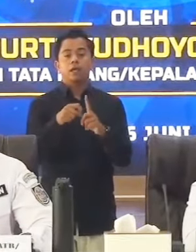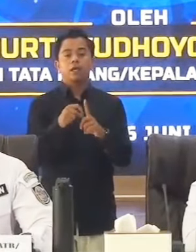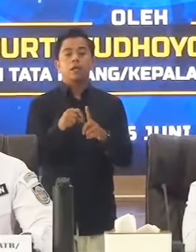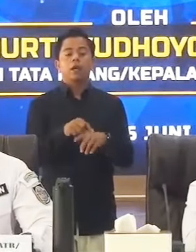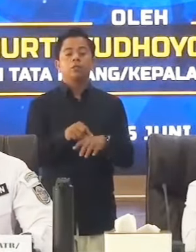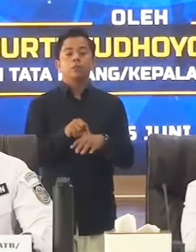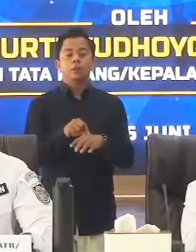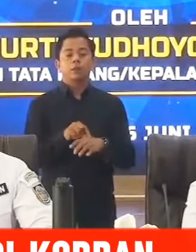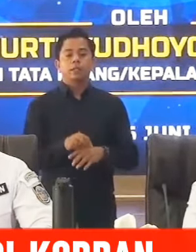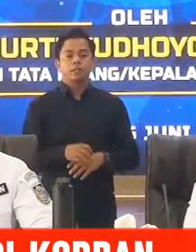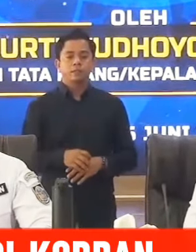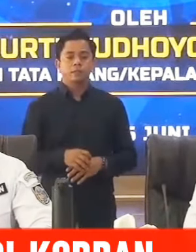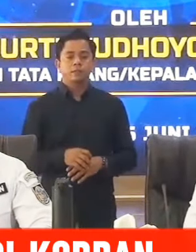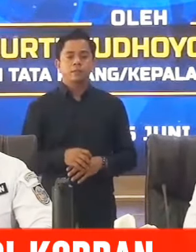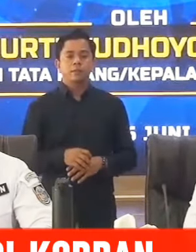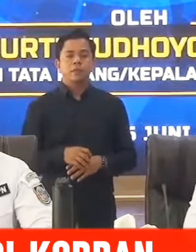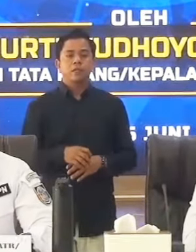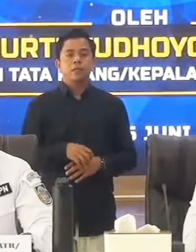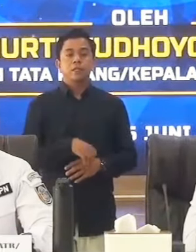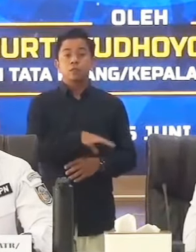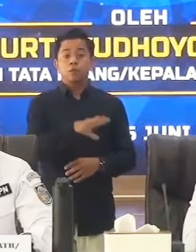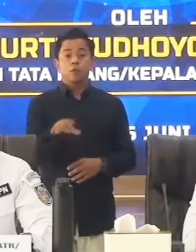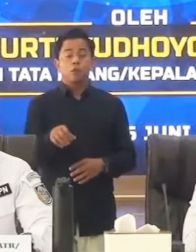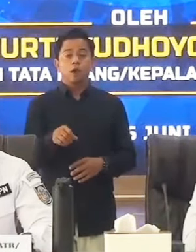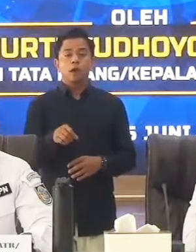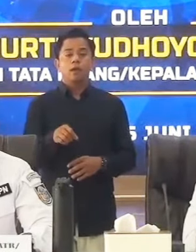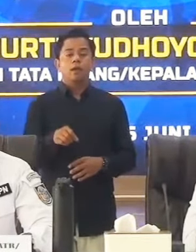politiknya, semua bisa menjadi korban.